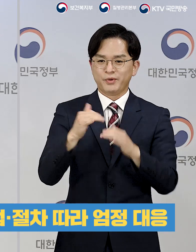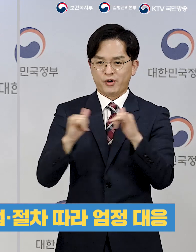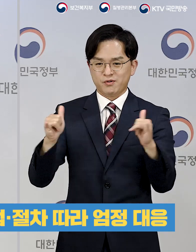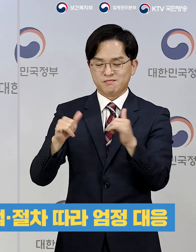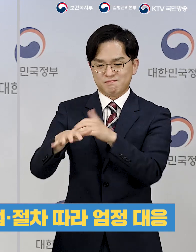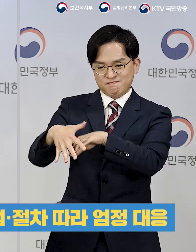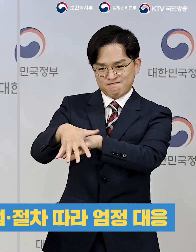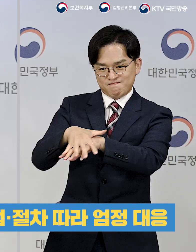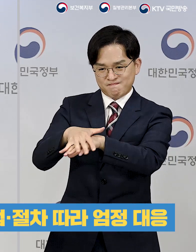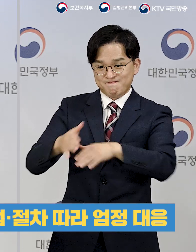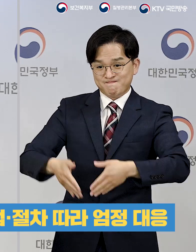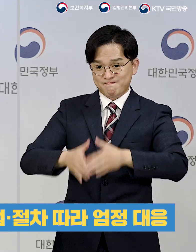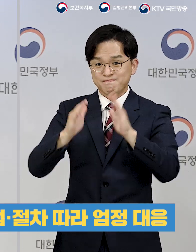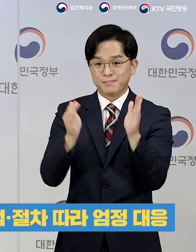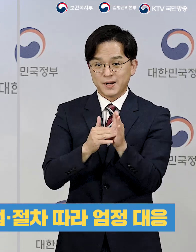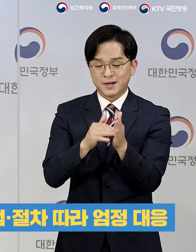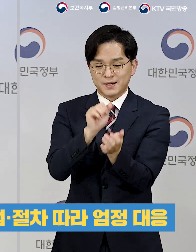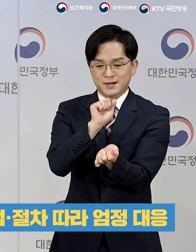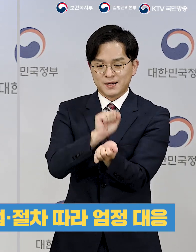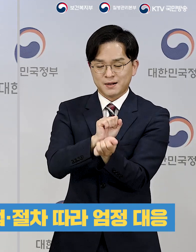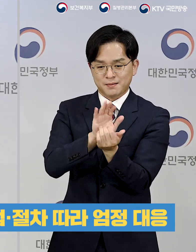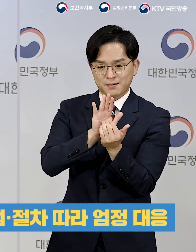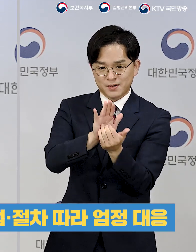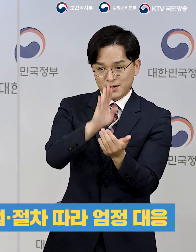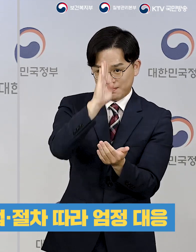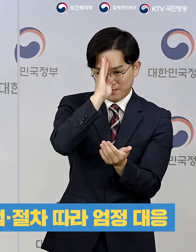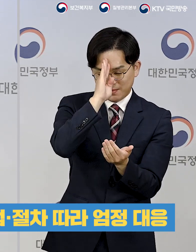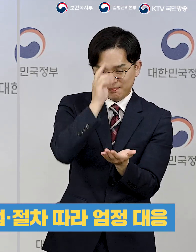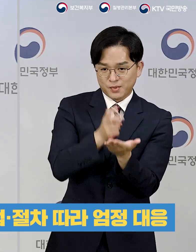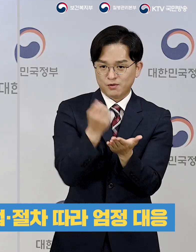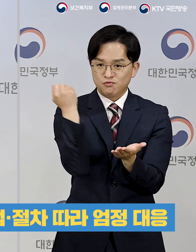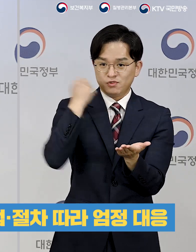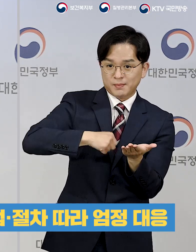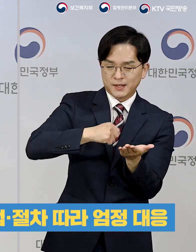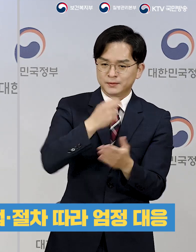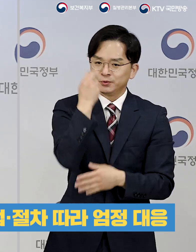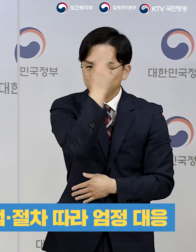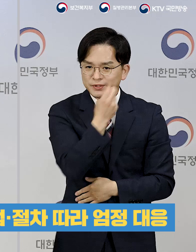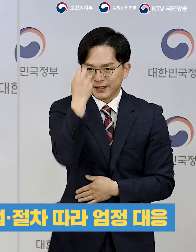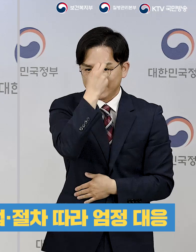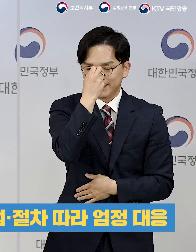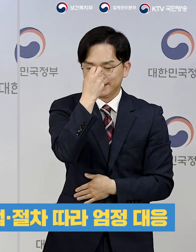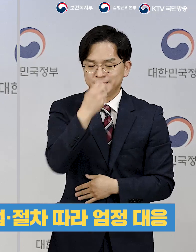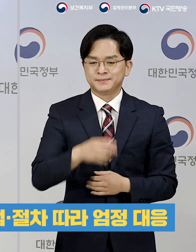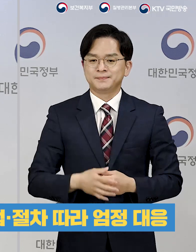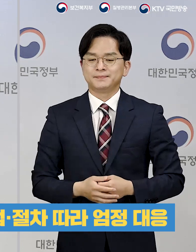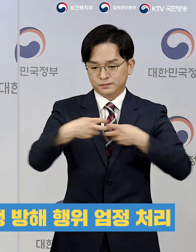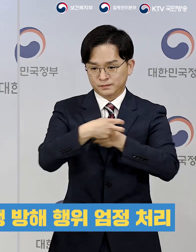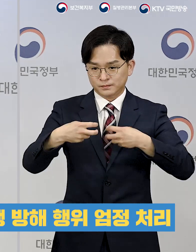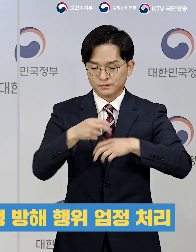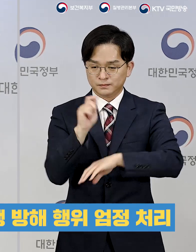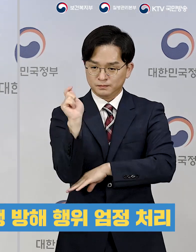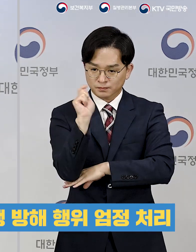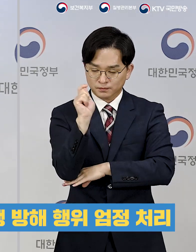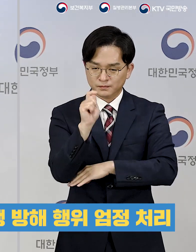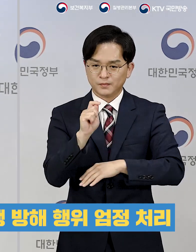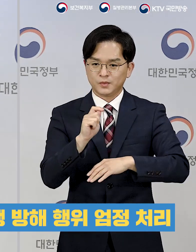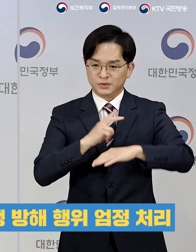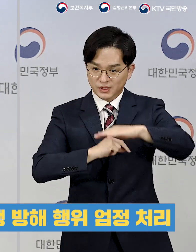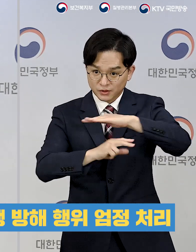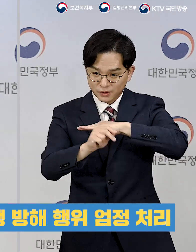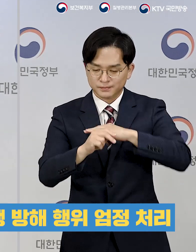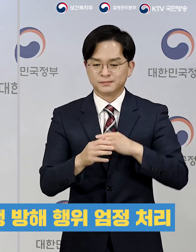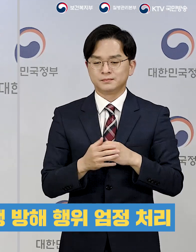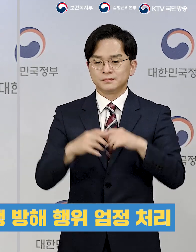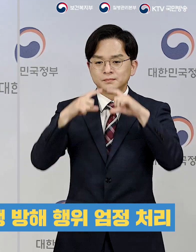대응팀 8,559명을 편성하여 감염병 예방법 위반 행위를 수사해 오고 있습니다. 또한 대중교통의